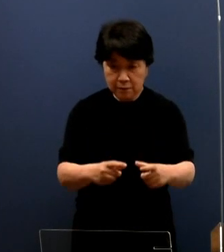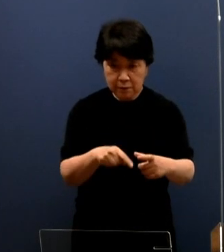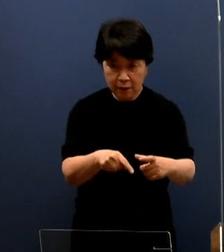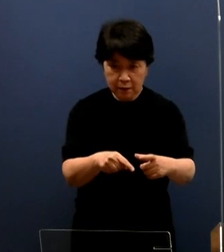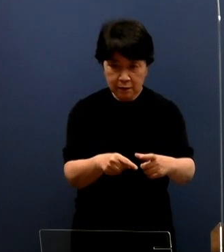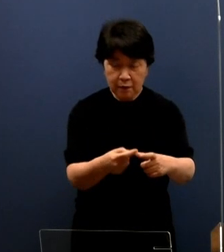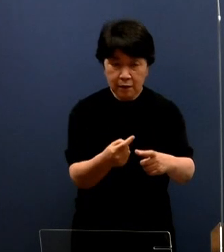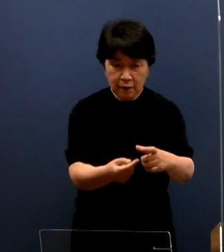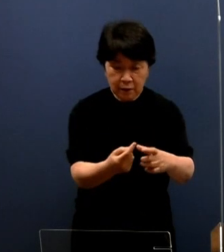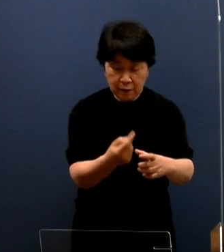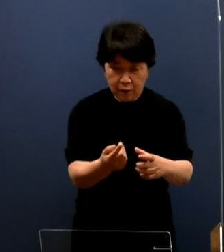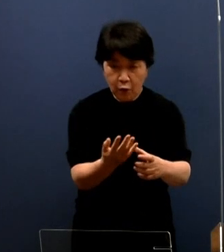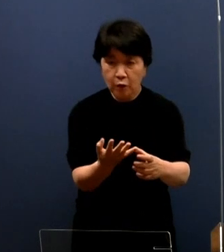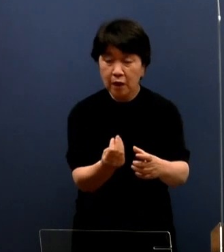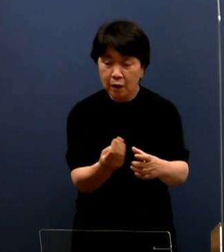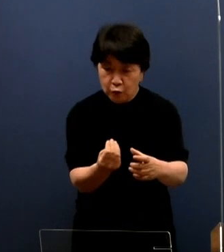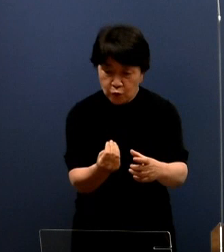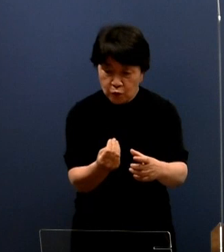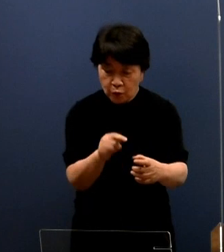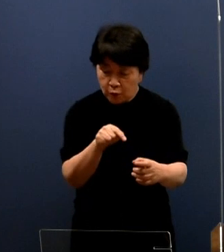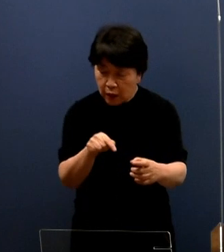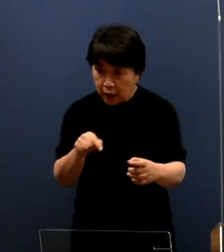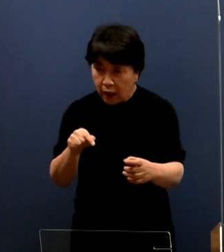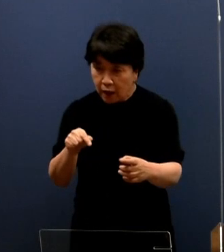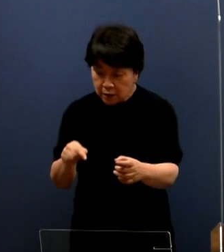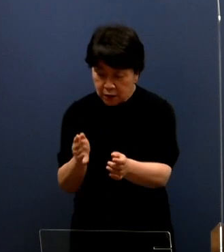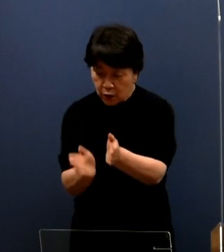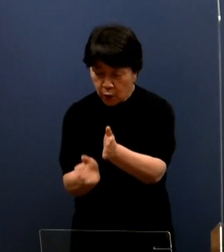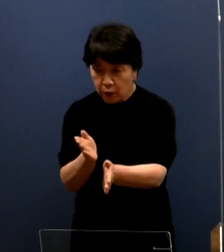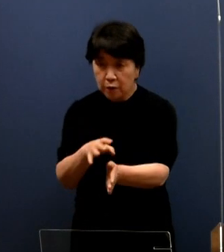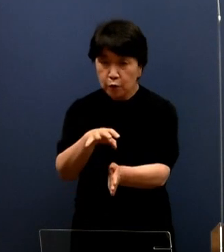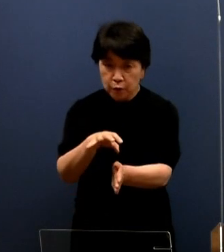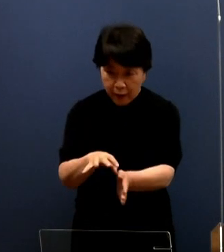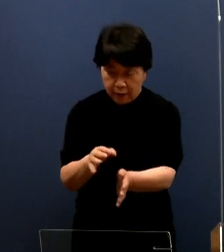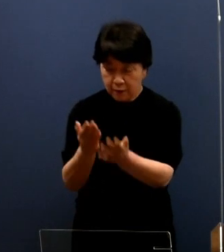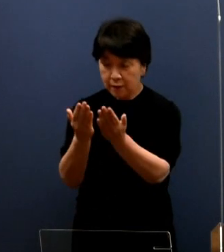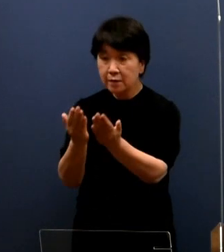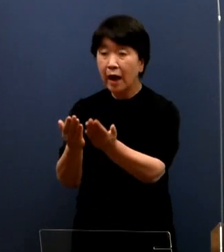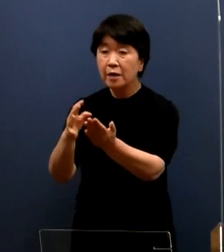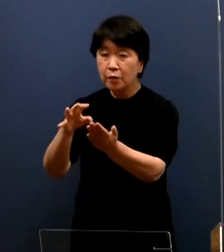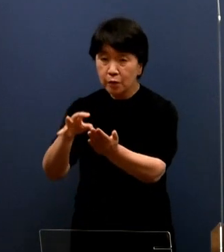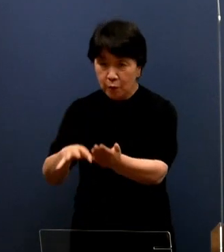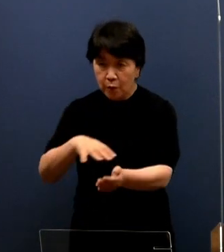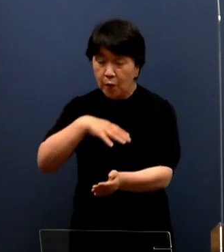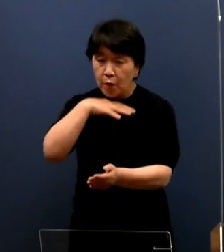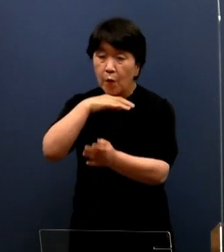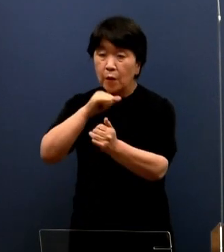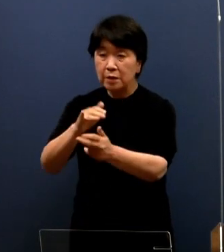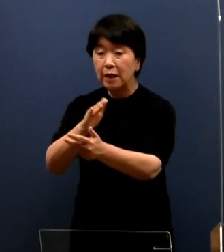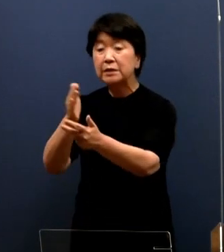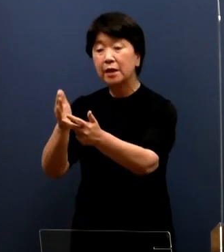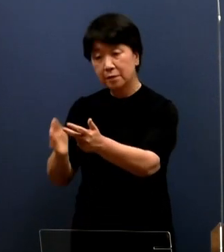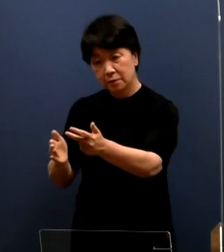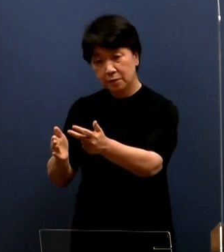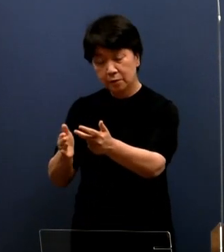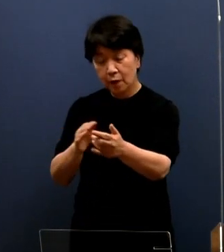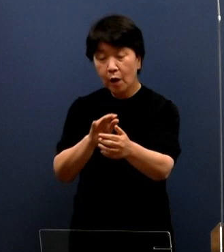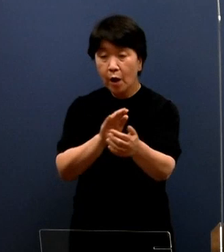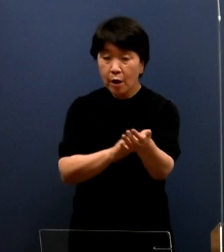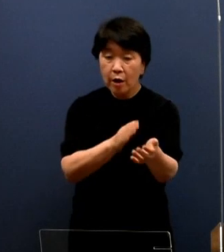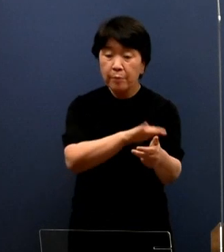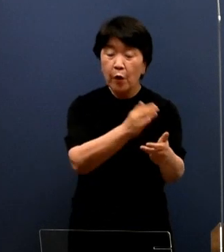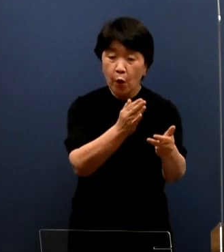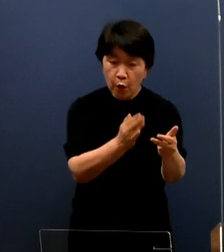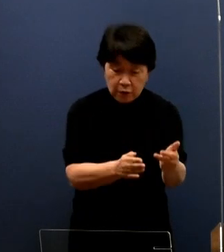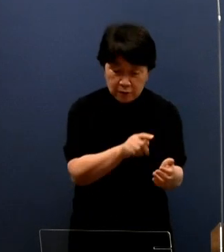言われるときに保育園、学校、それから高齢者施設、病院